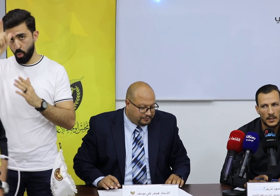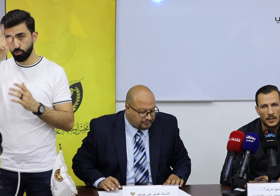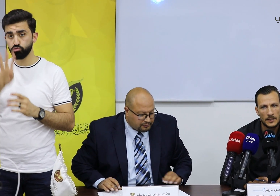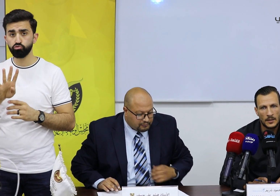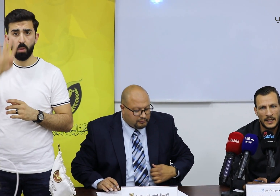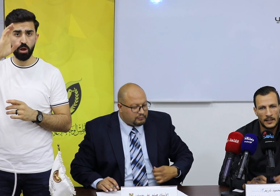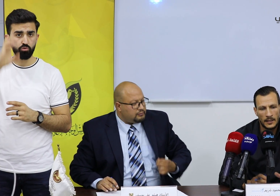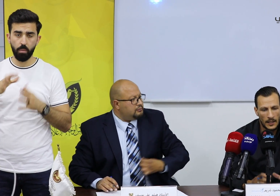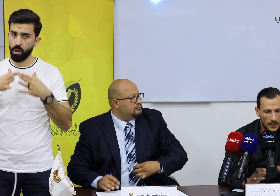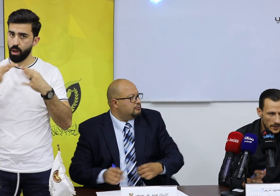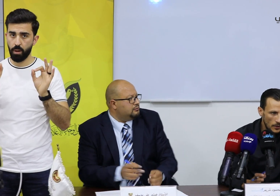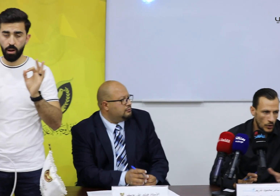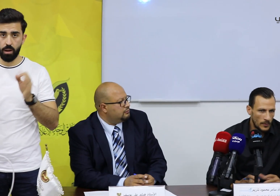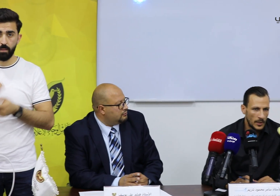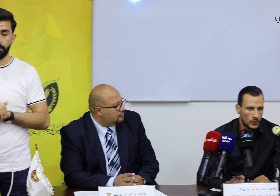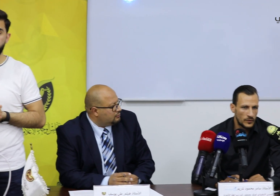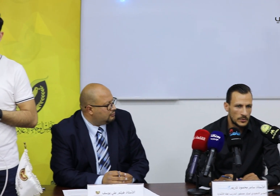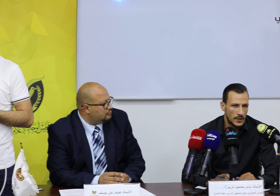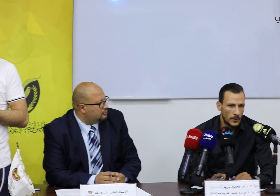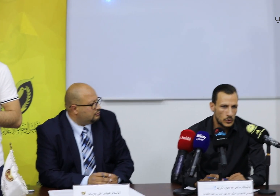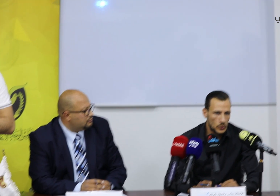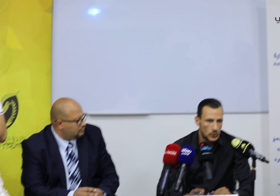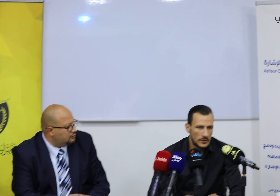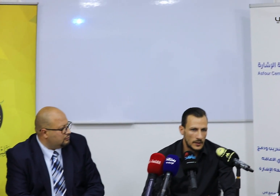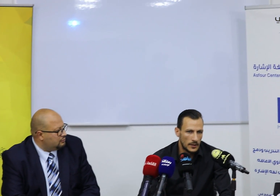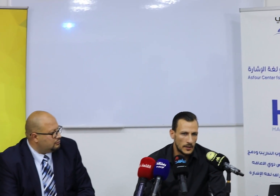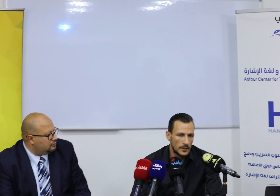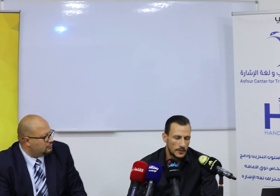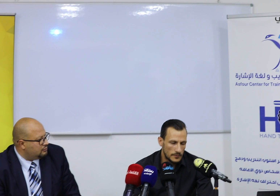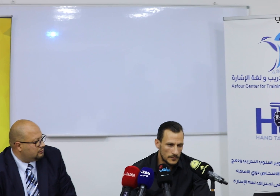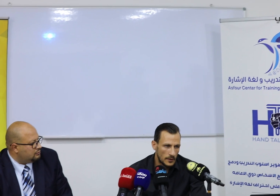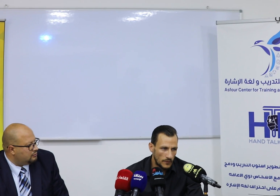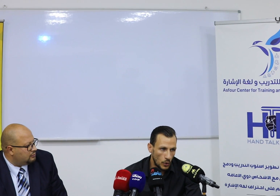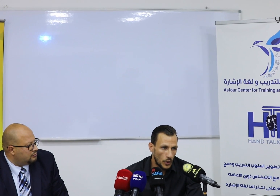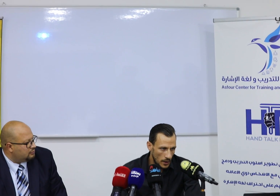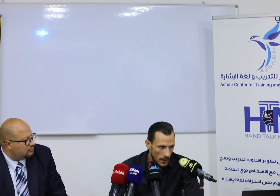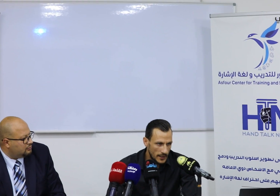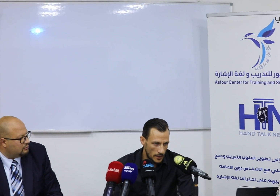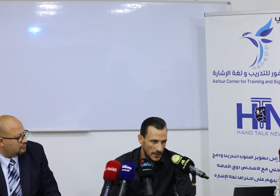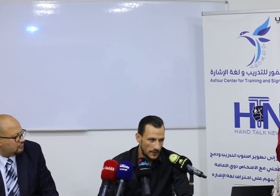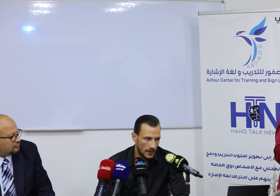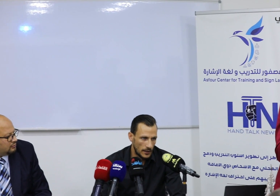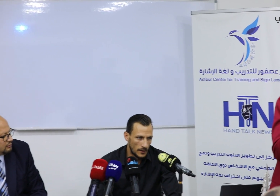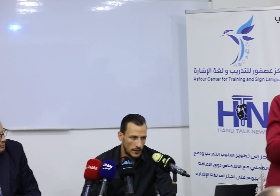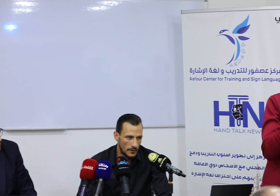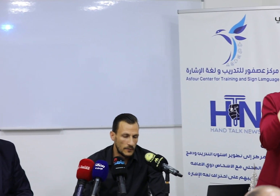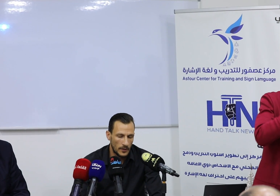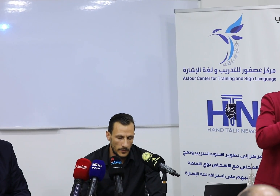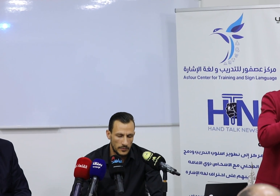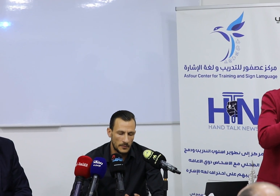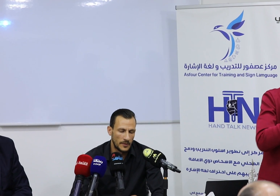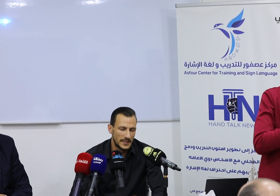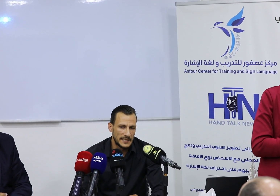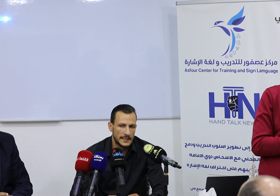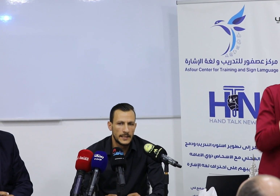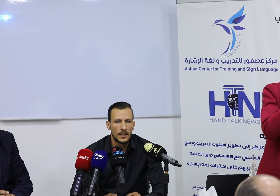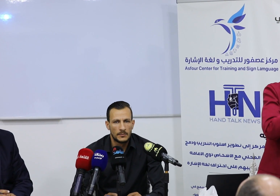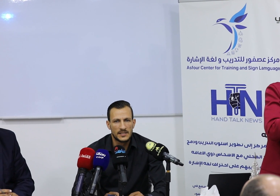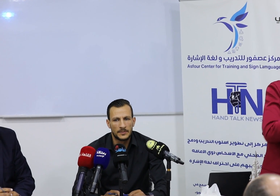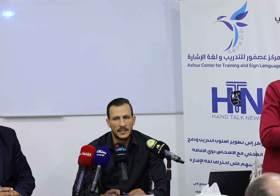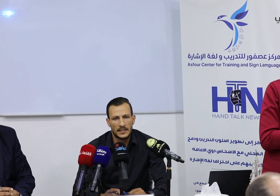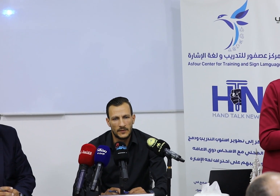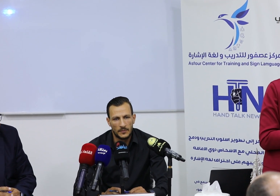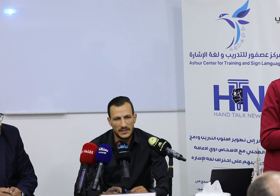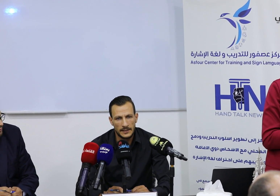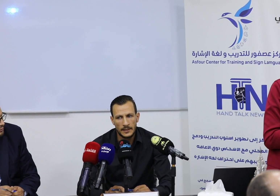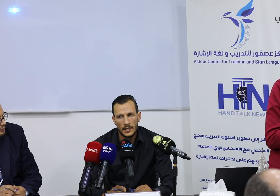المملكة. طبعاً الأغلبية العظمى معروفة دائماً بتكون في القرى أكثر من هي في بالمدينة،